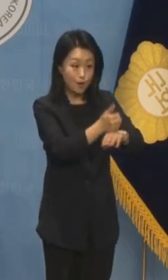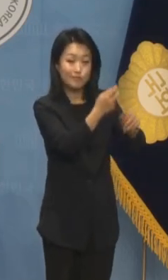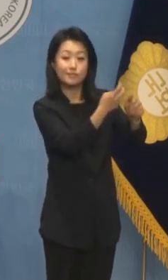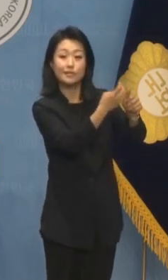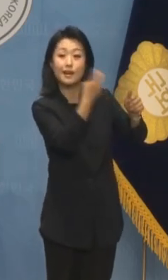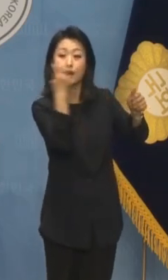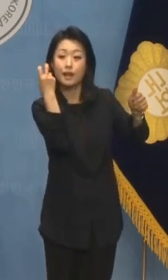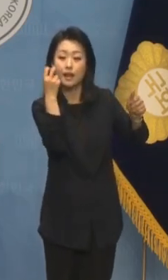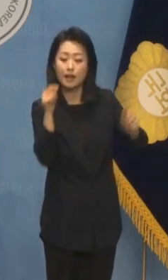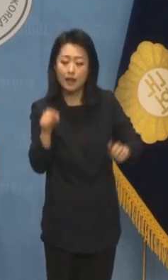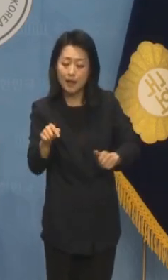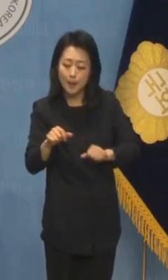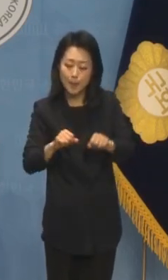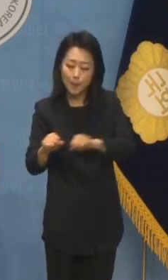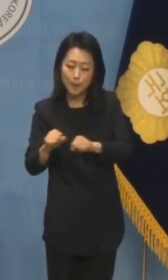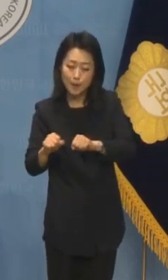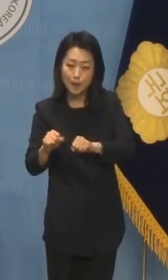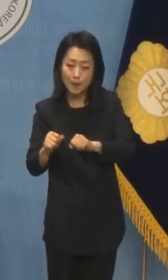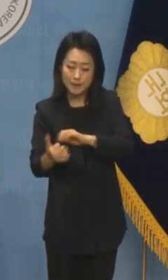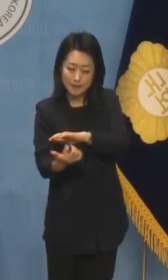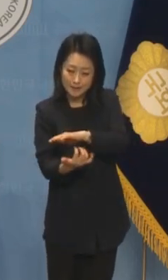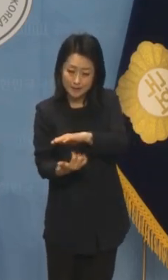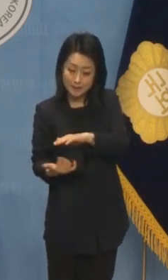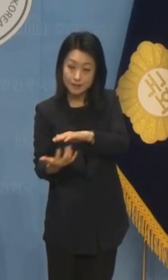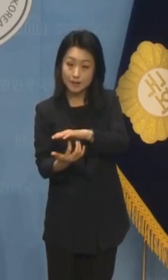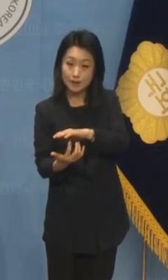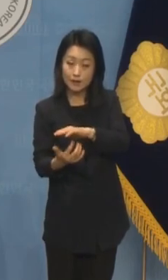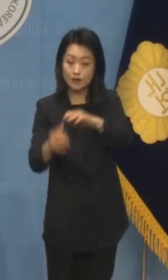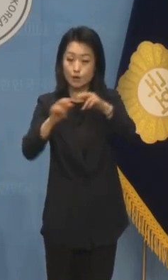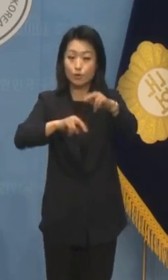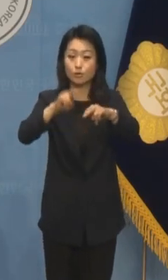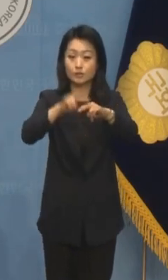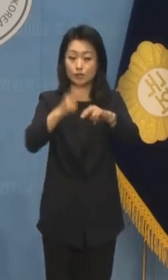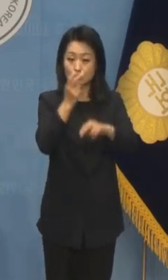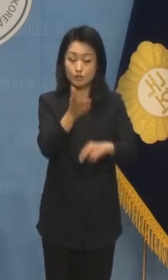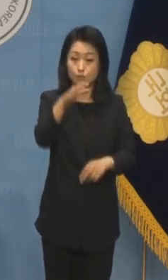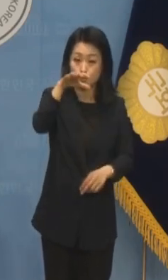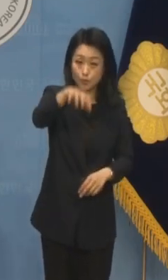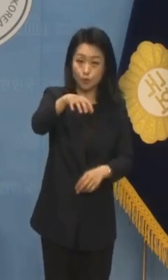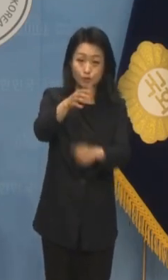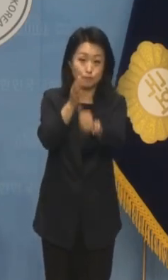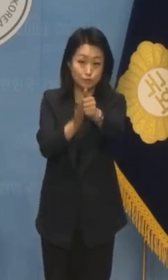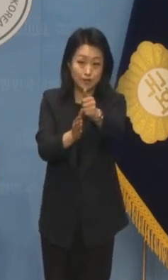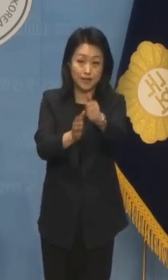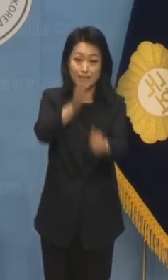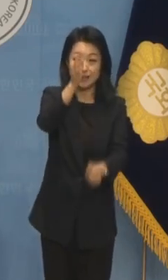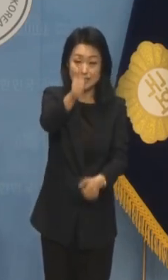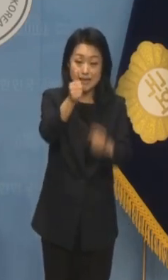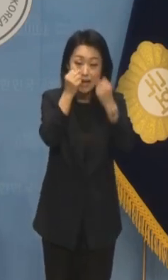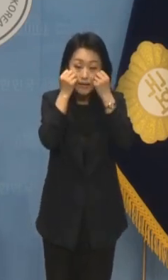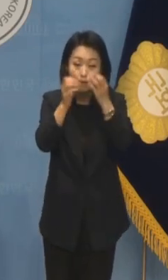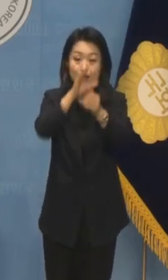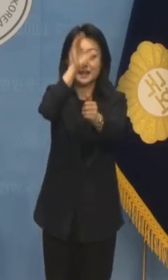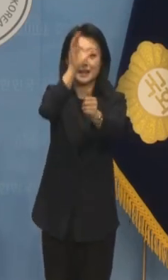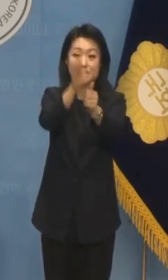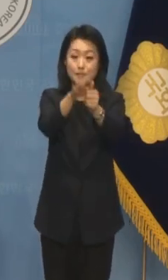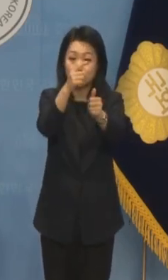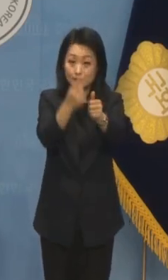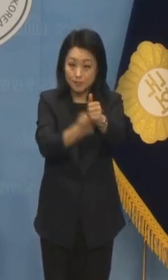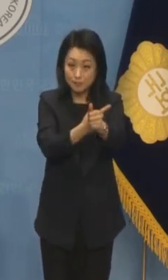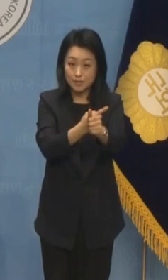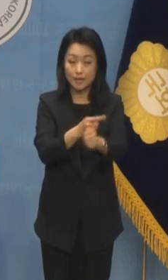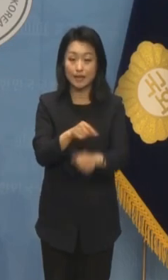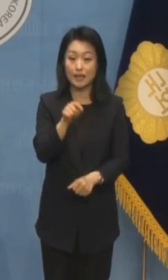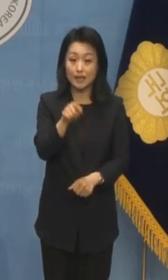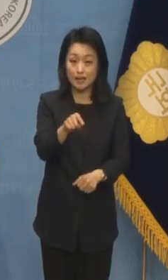것입니다. 아울러 공수처에 당부합니다. 새 공수처장이 임명된 만큼 순직 해병